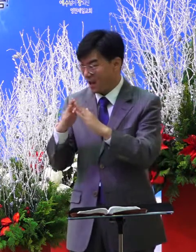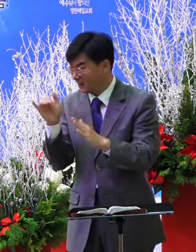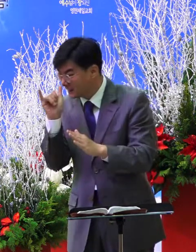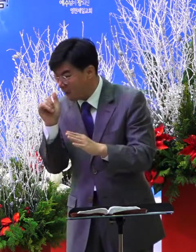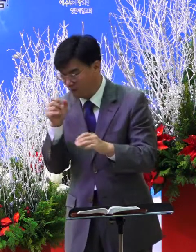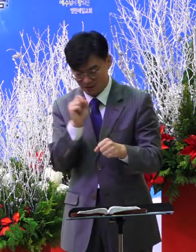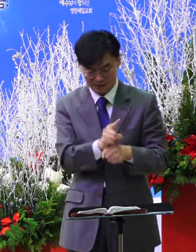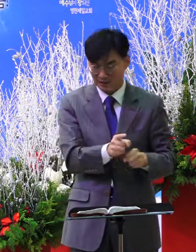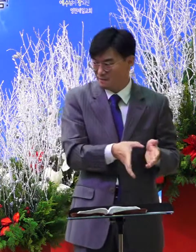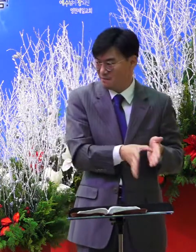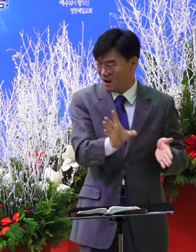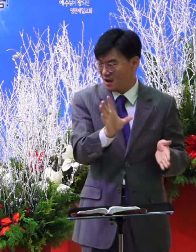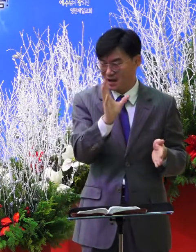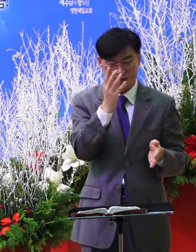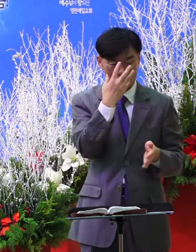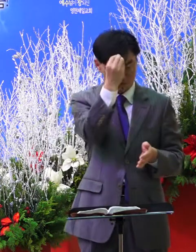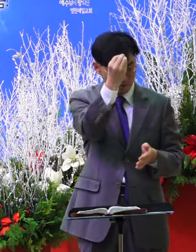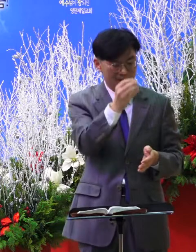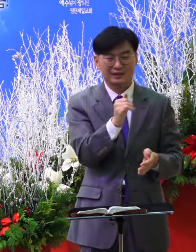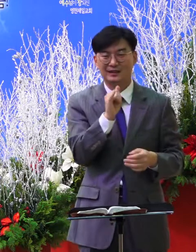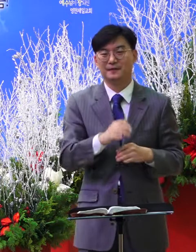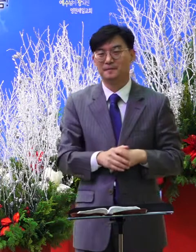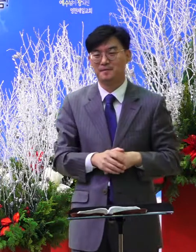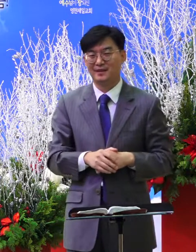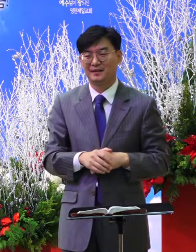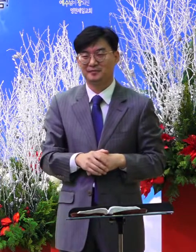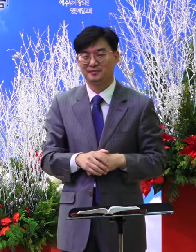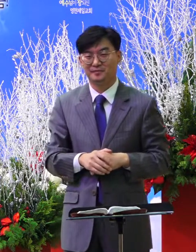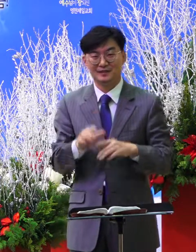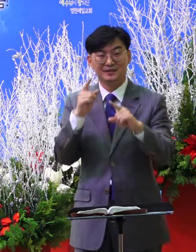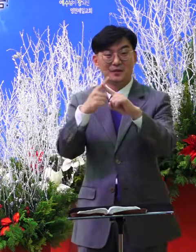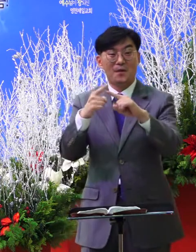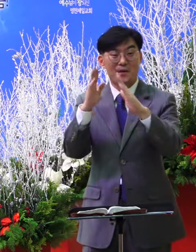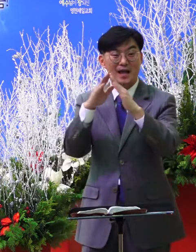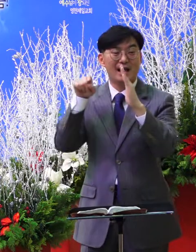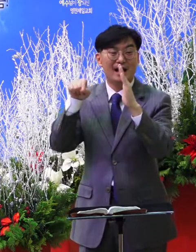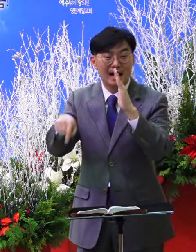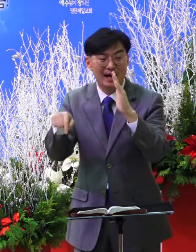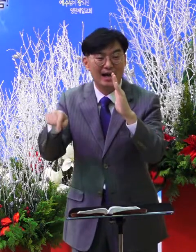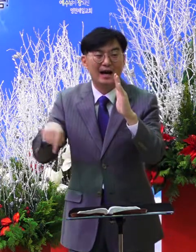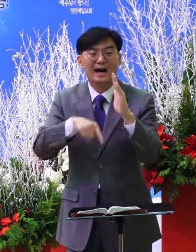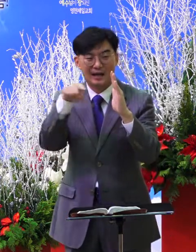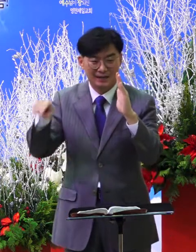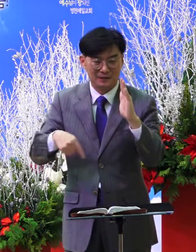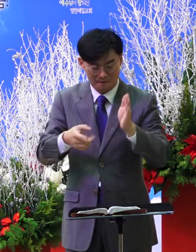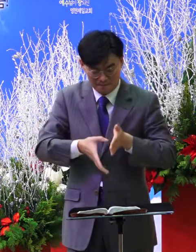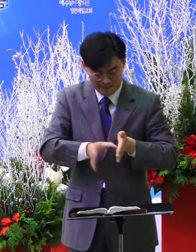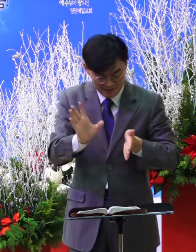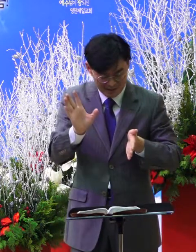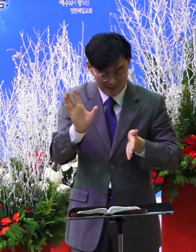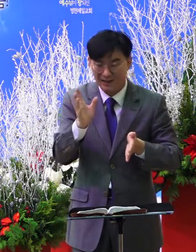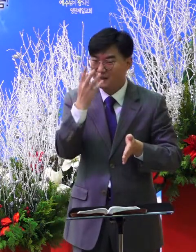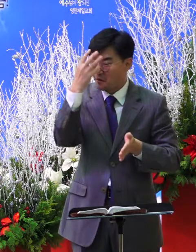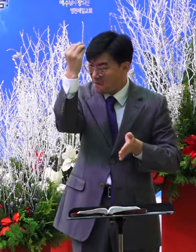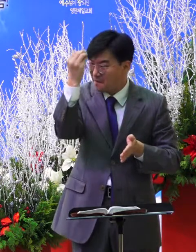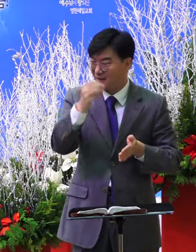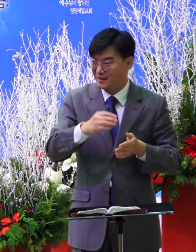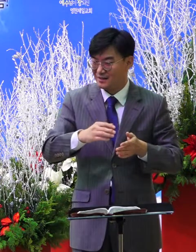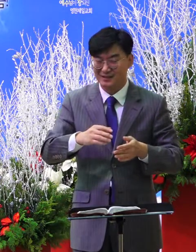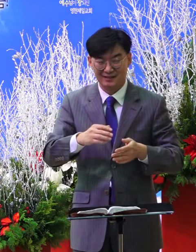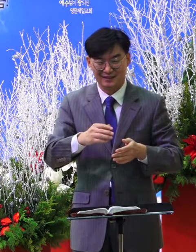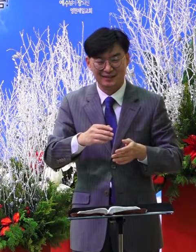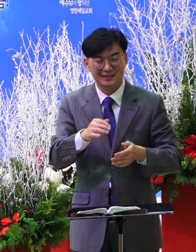교인들 많이 있습니다. 근데 이것이 정말 오늘 본문에서 예수님이 경계하신 일이고 이것이 결국엔